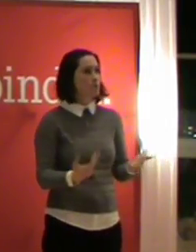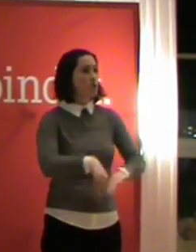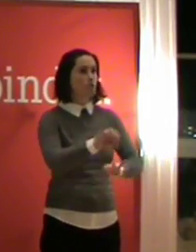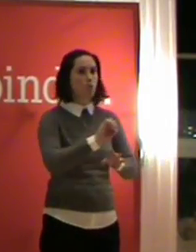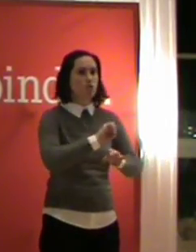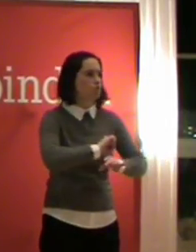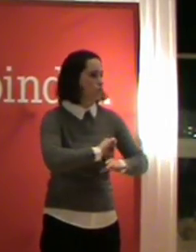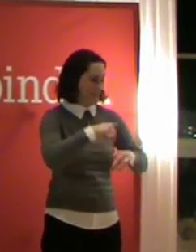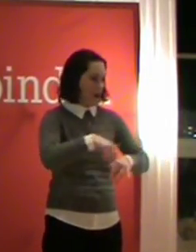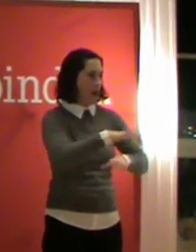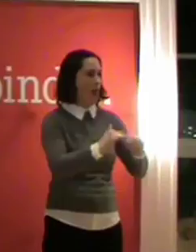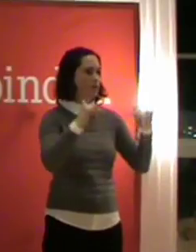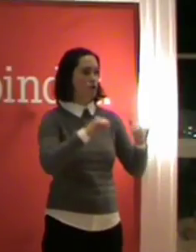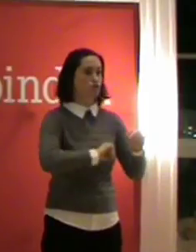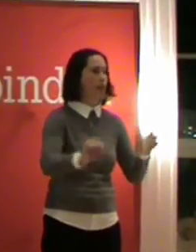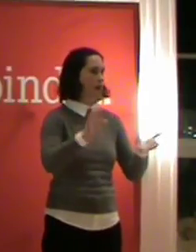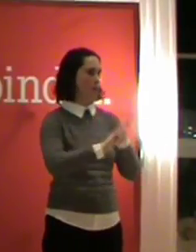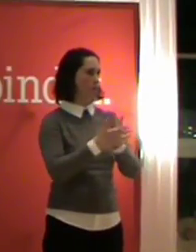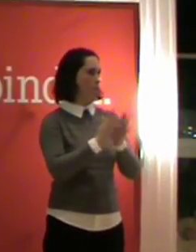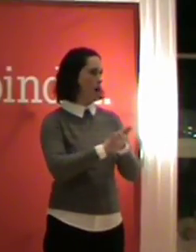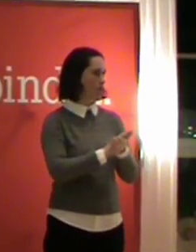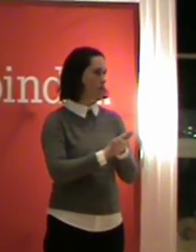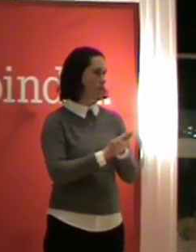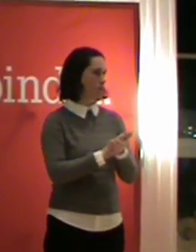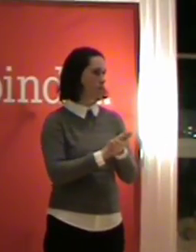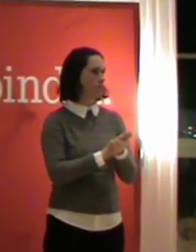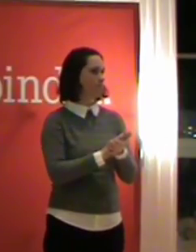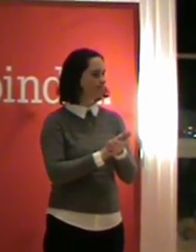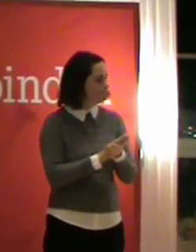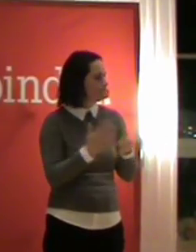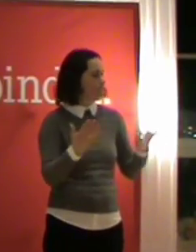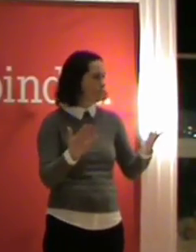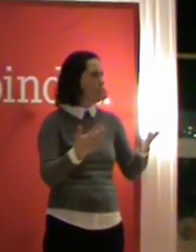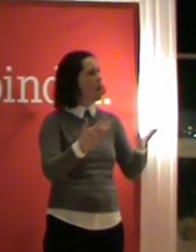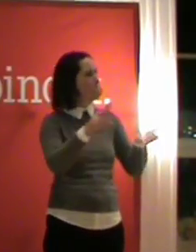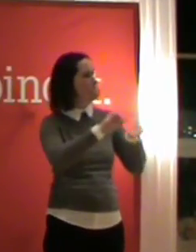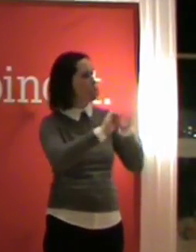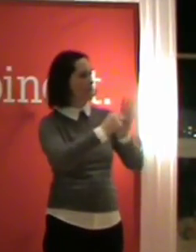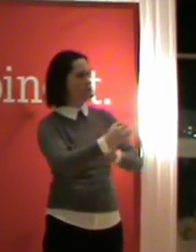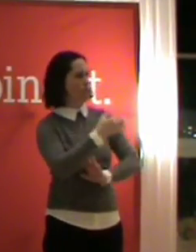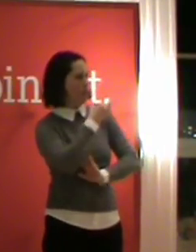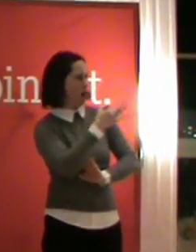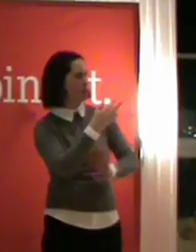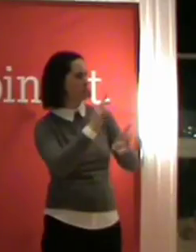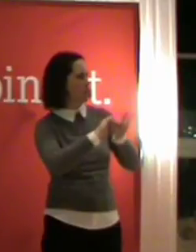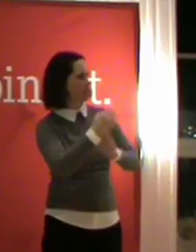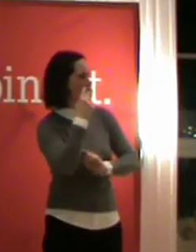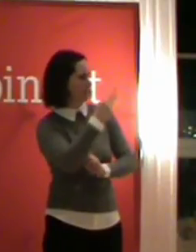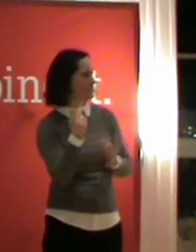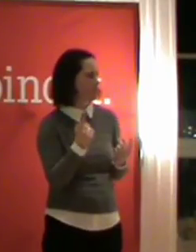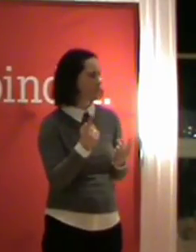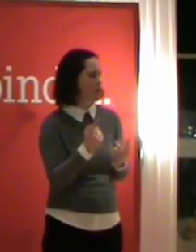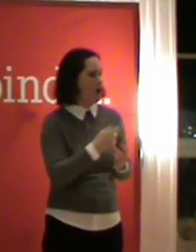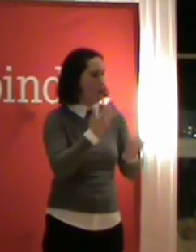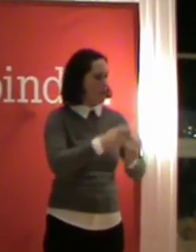Schnellverfahren hier im Landtag. Die politische Frage, die hieß, darf man Bürgerinnen und